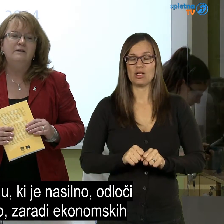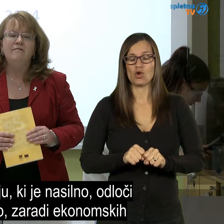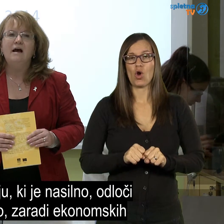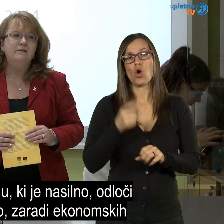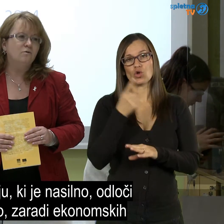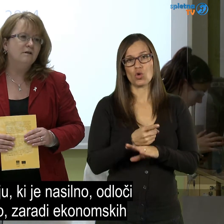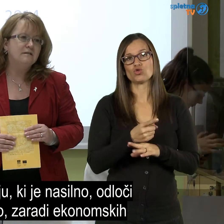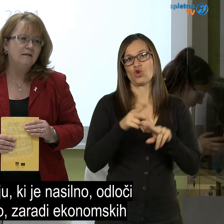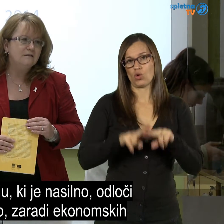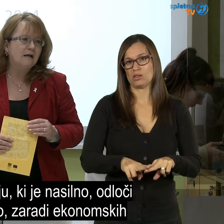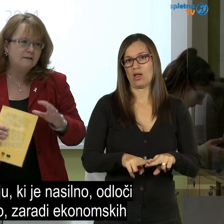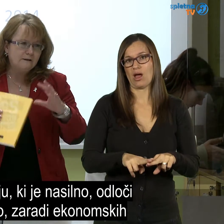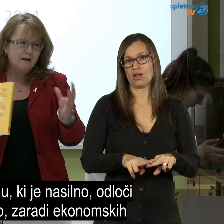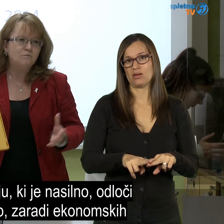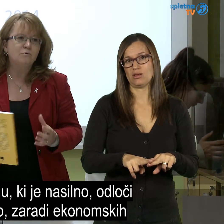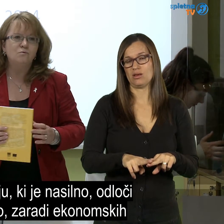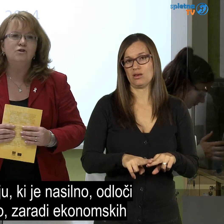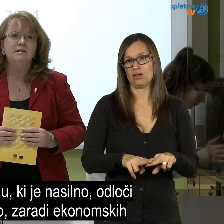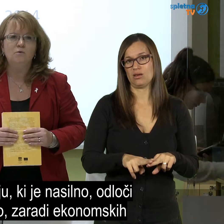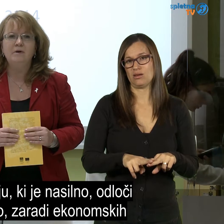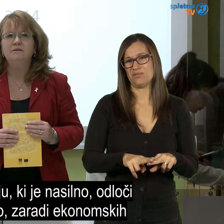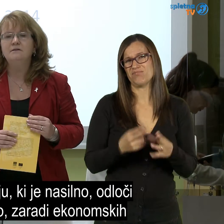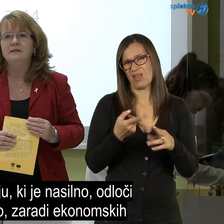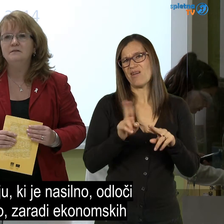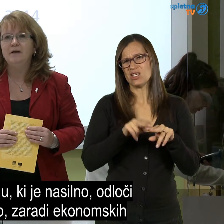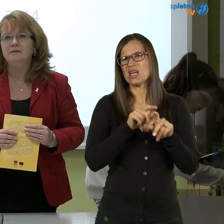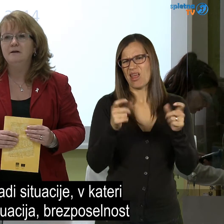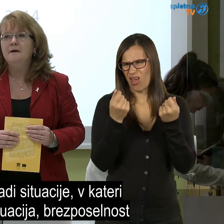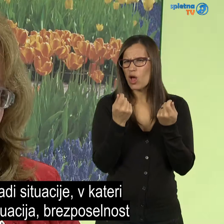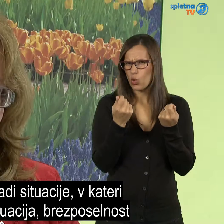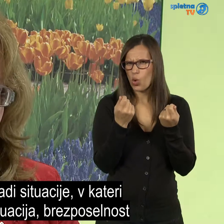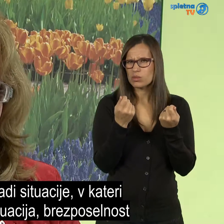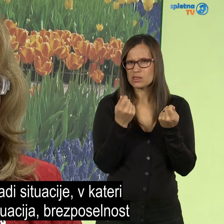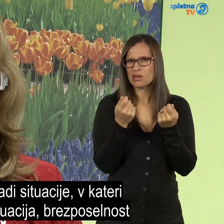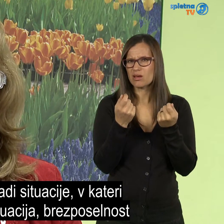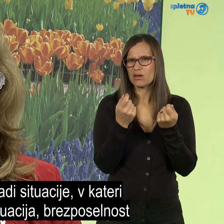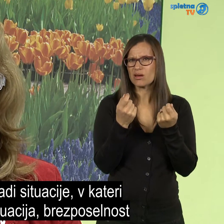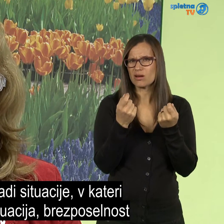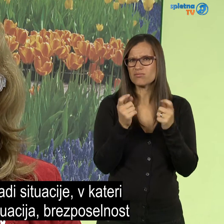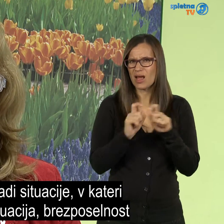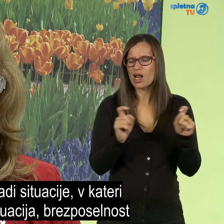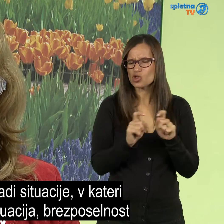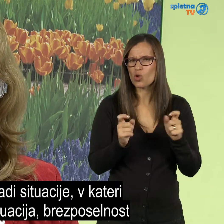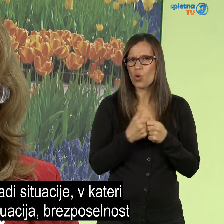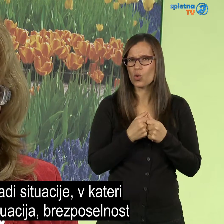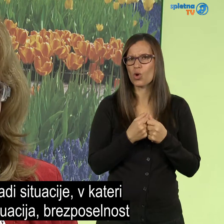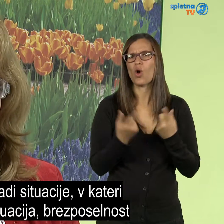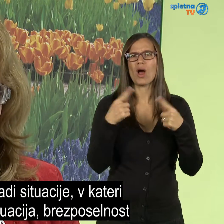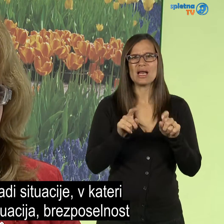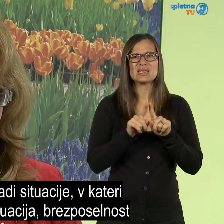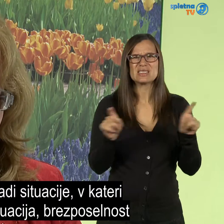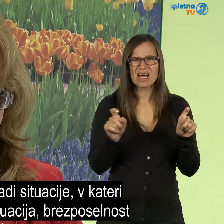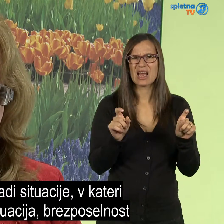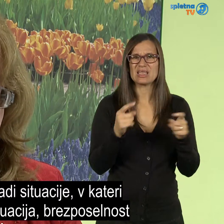nasilno, odloči ostati kot prvo recimo zaradi ekonomskih razlogov, zaradi